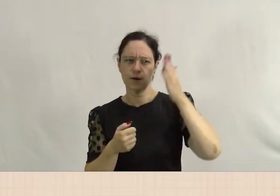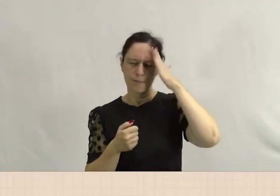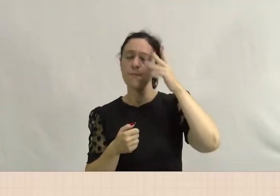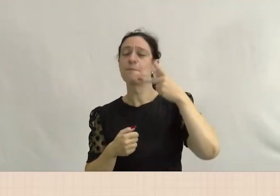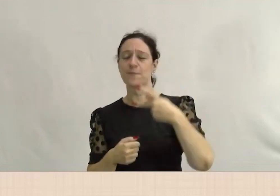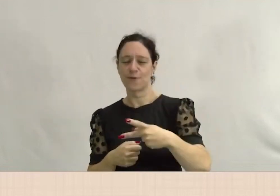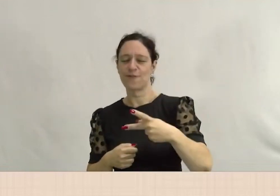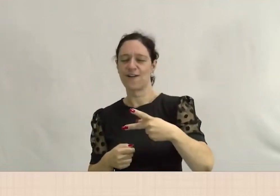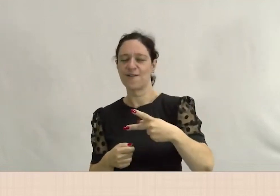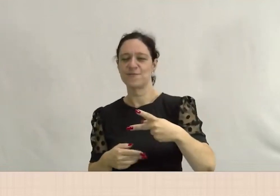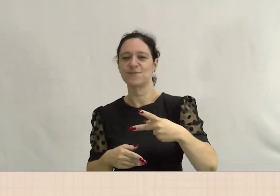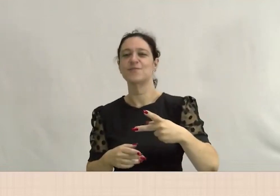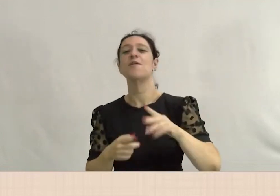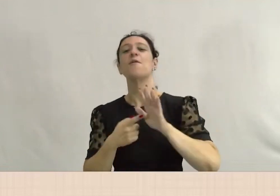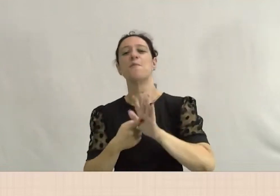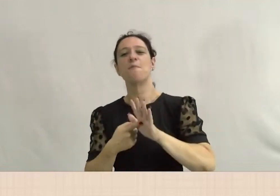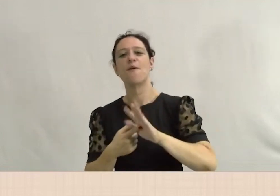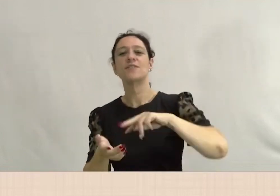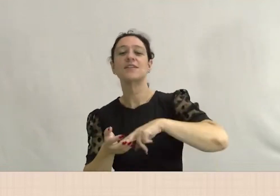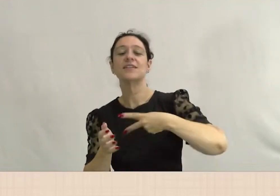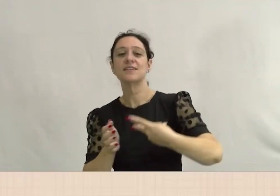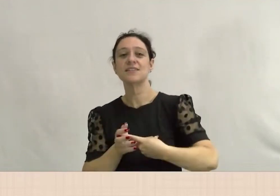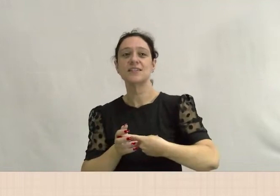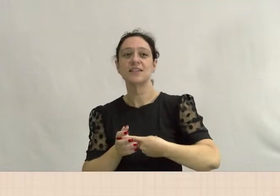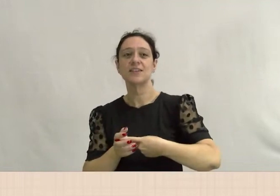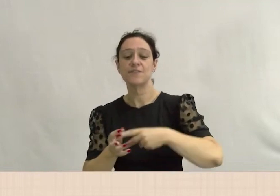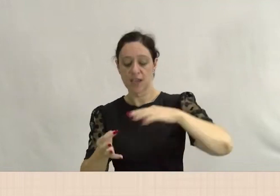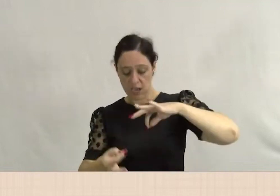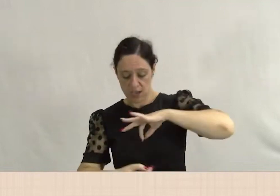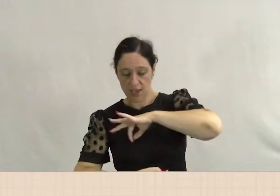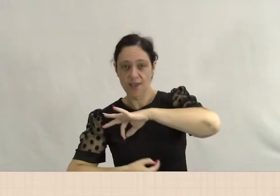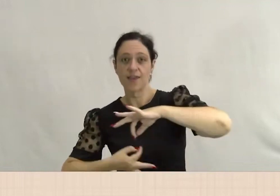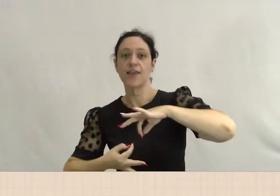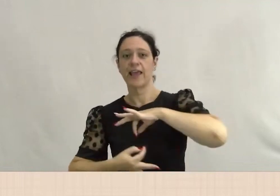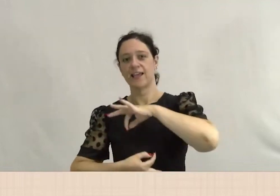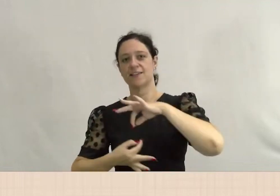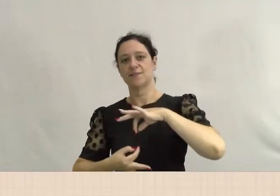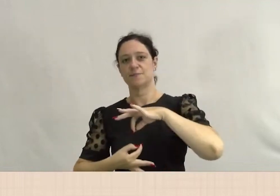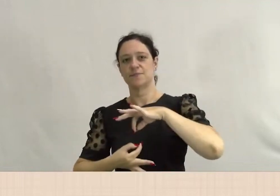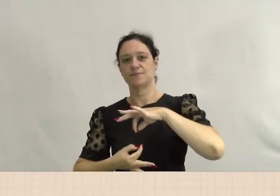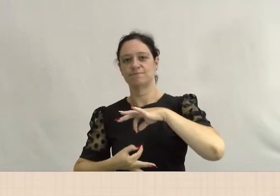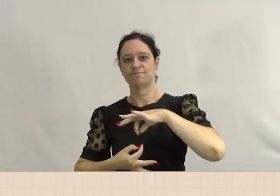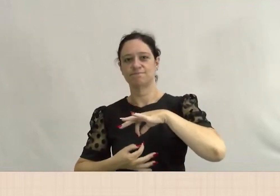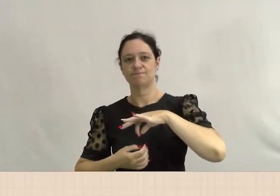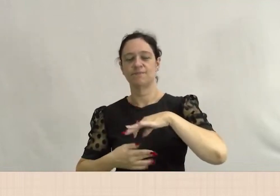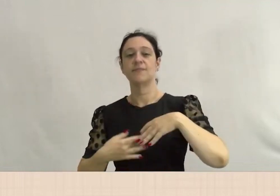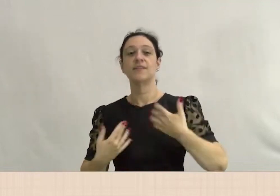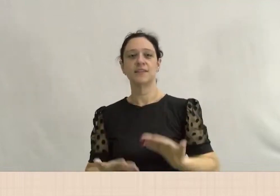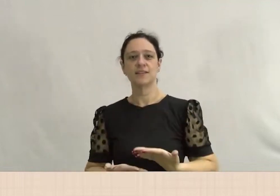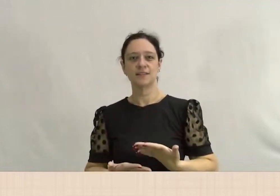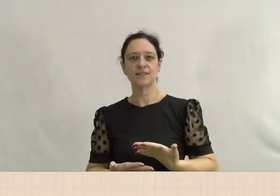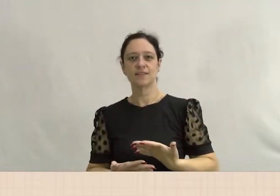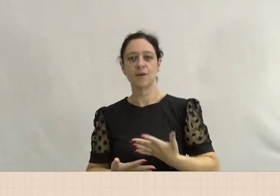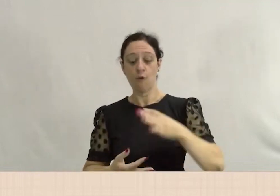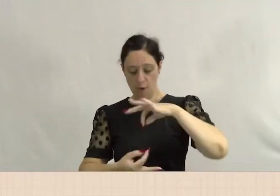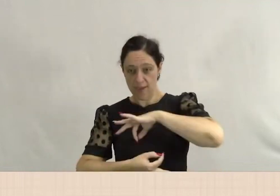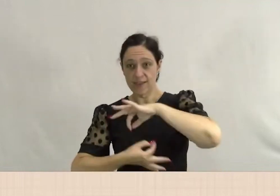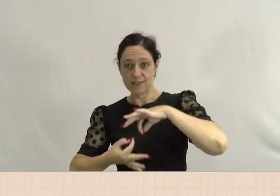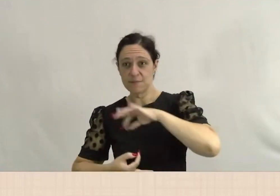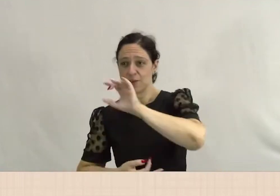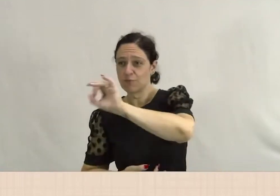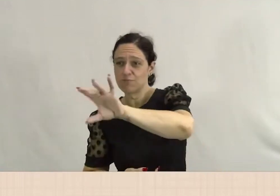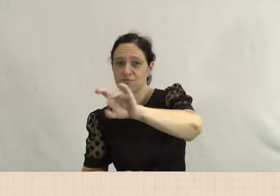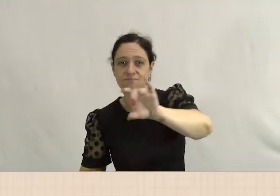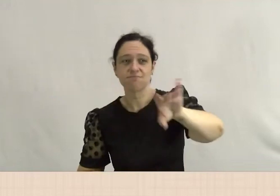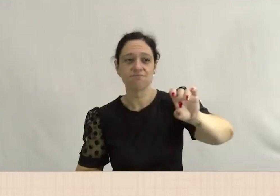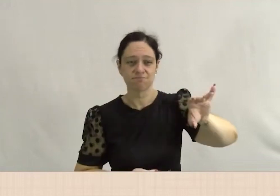homem. Então, o espírito do homem que eu e você temos, cada um